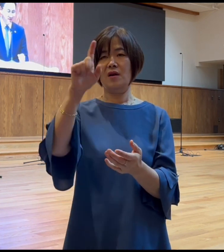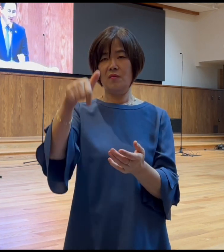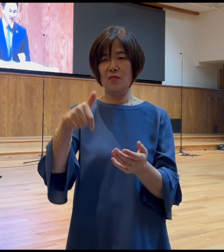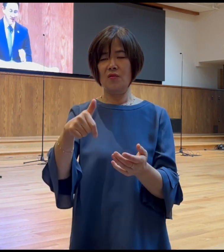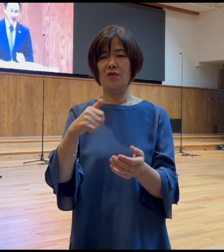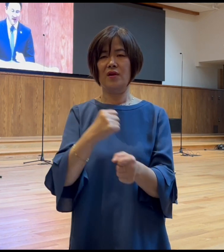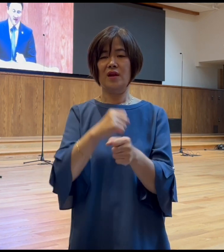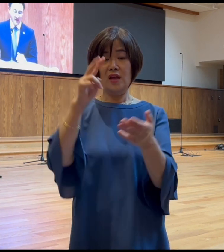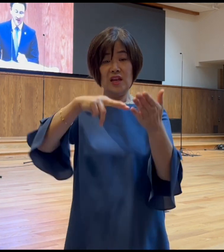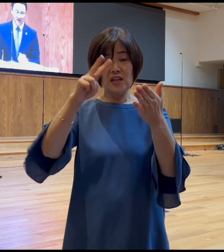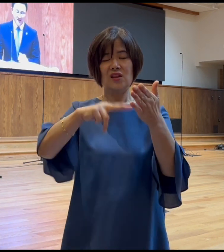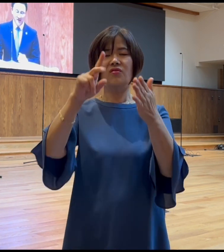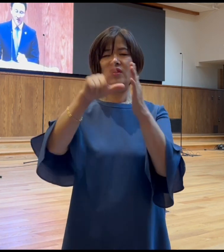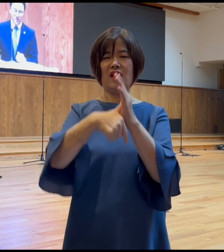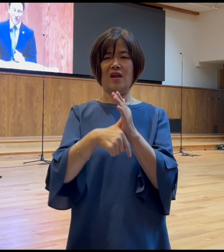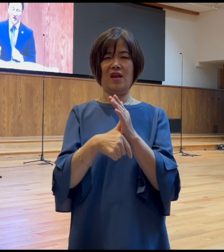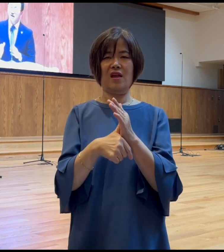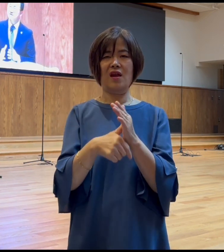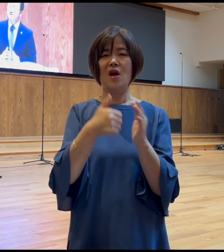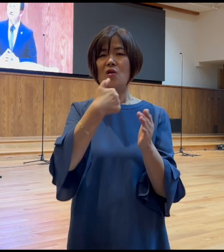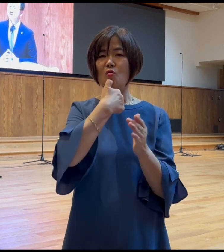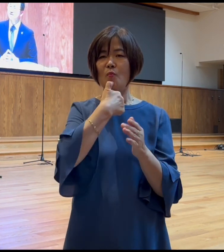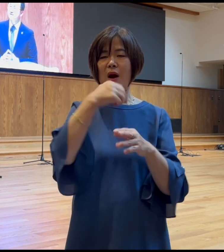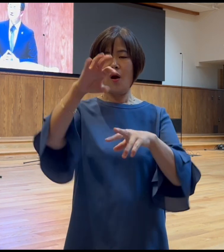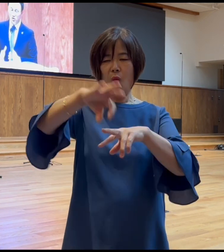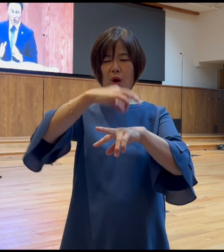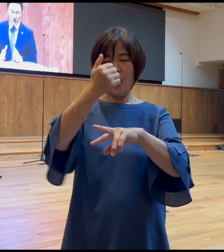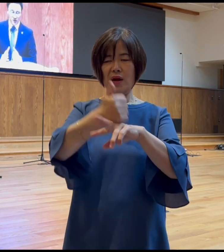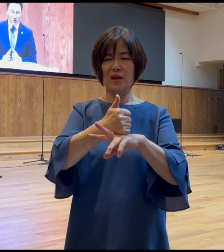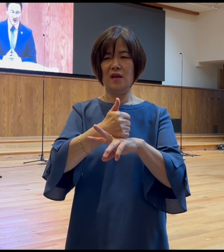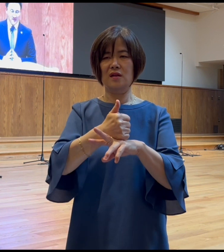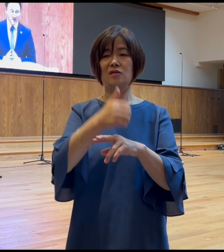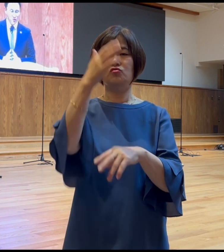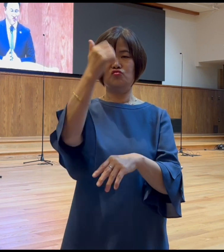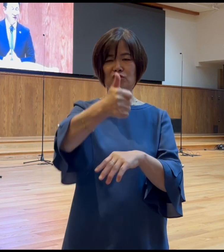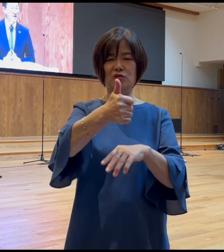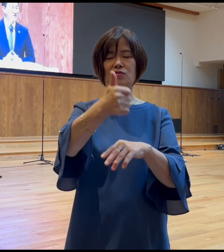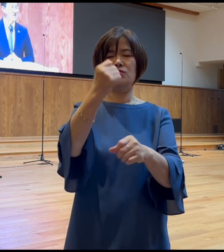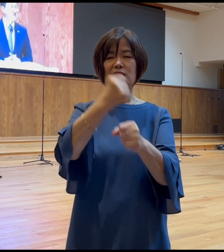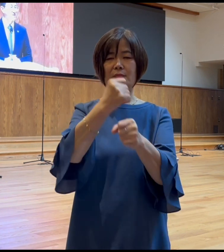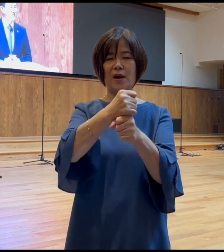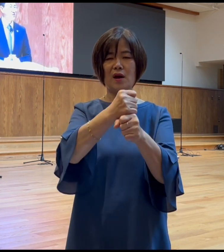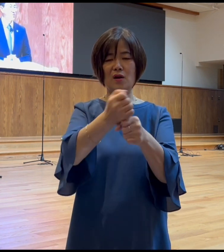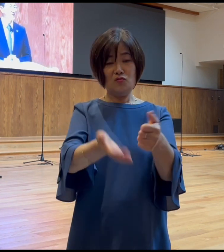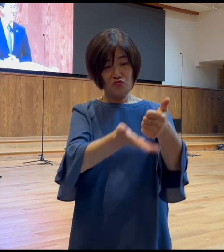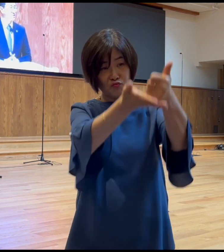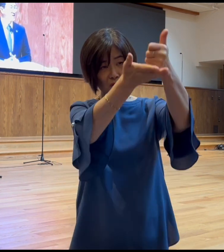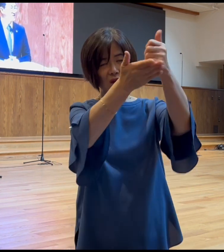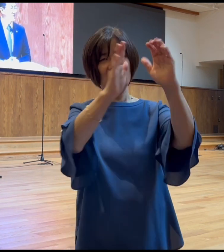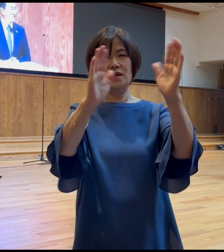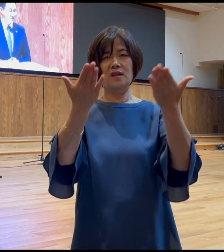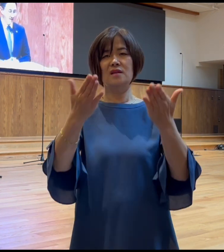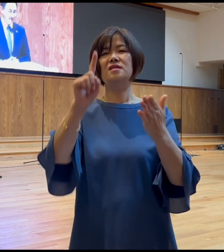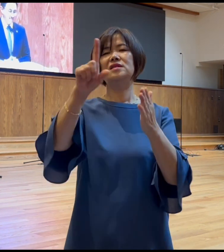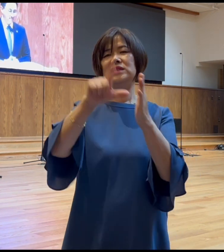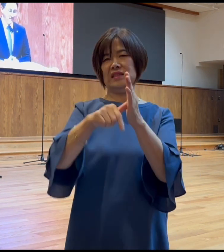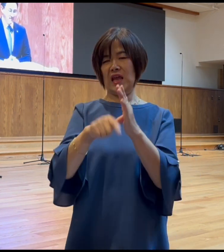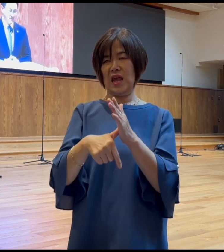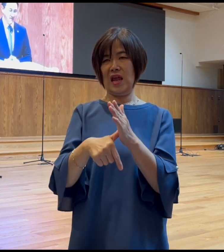읽히던 시대, 로마 황제를 이 주인으로 삼아 숭배해야 되는 로마 제국의